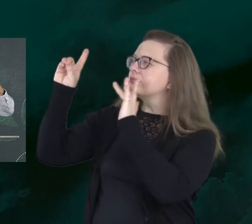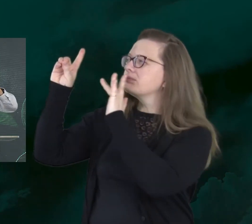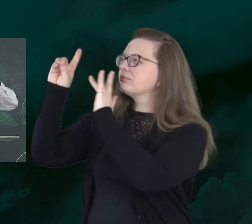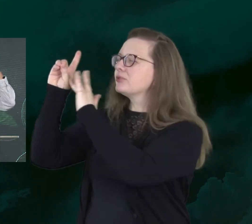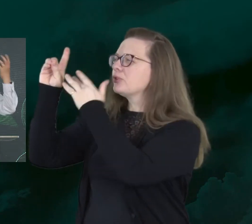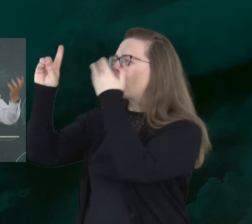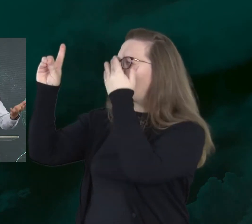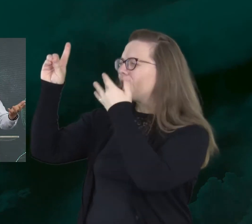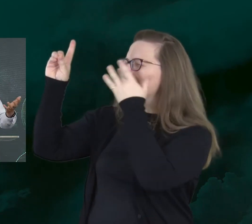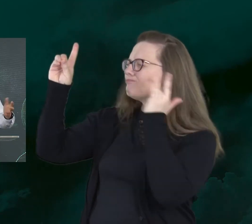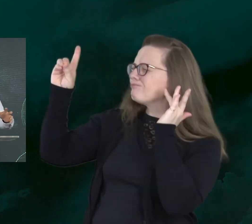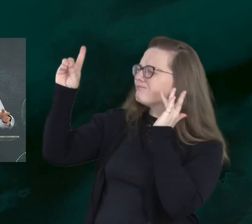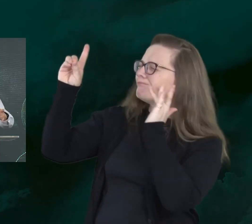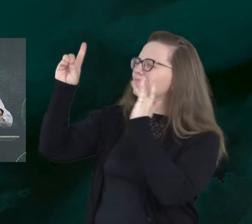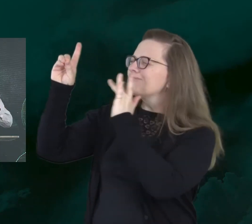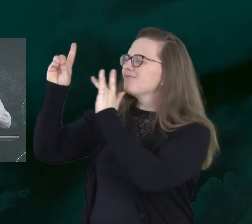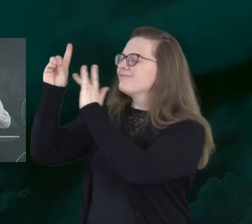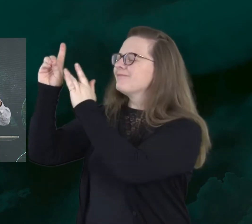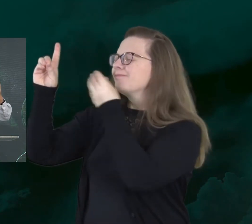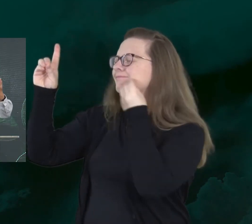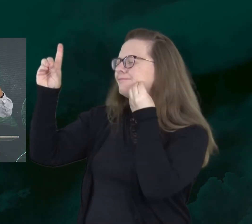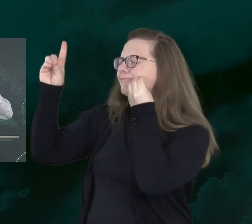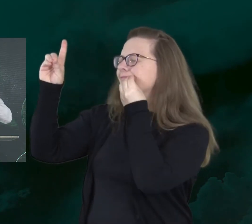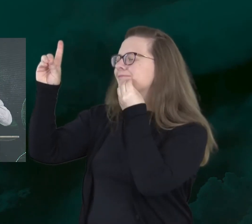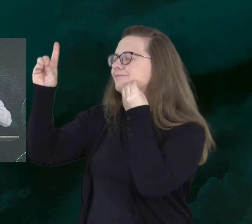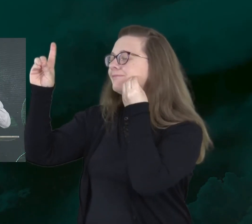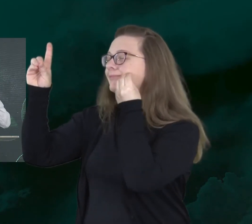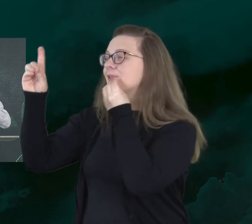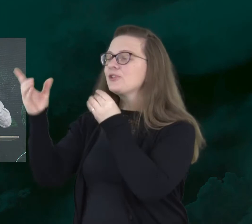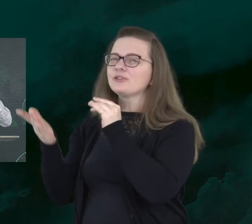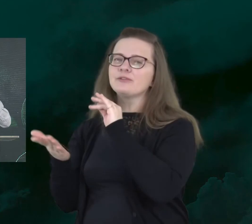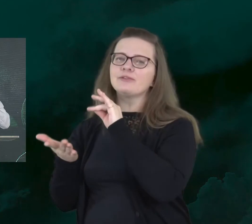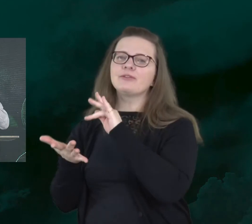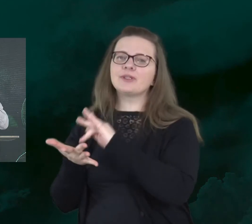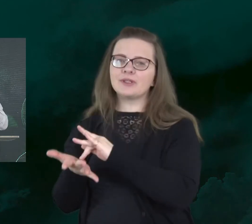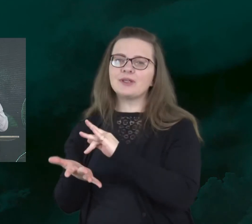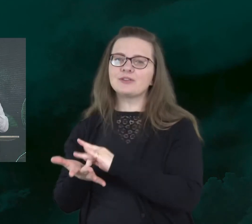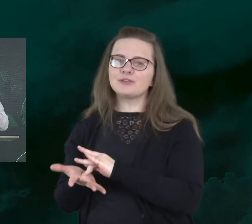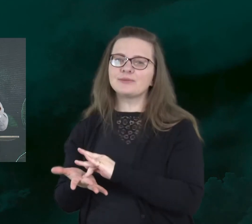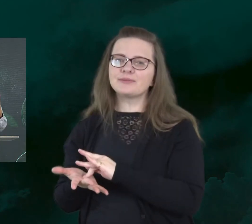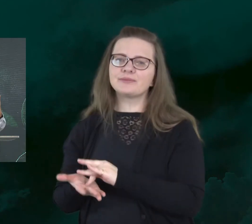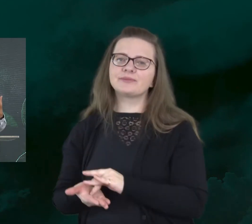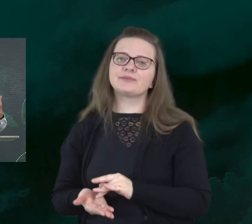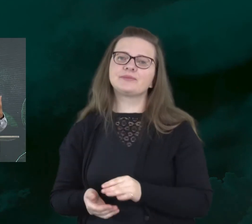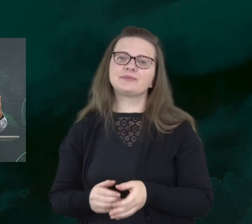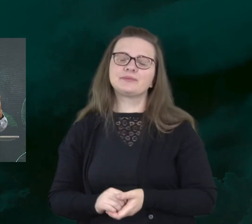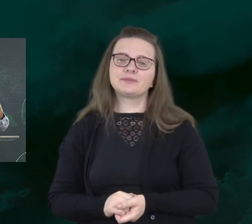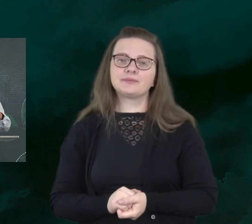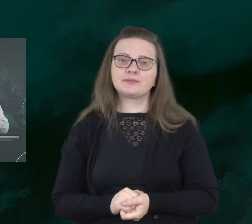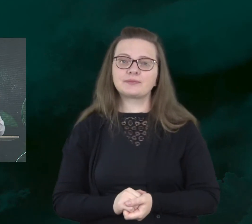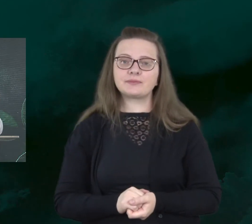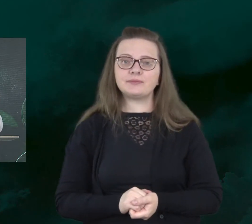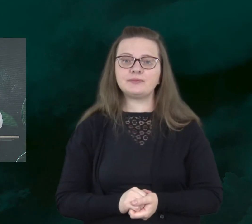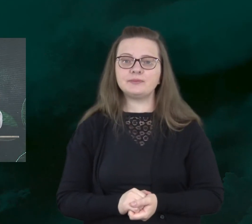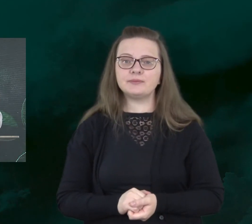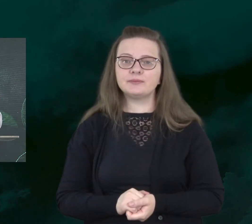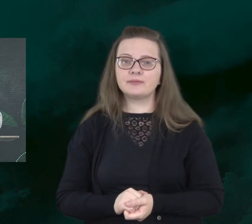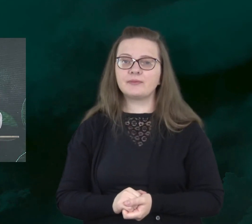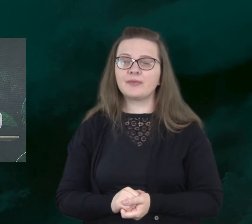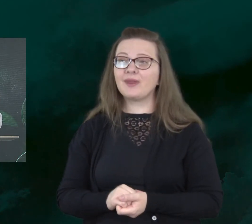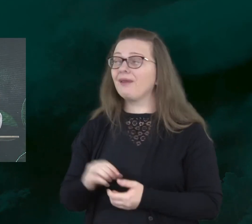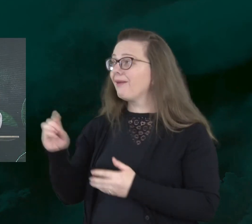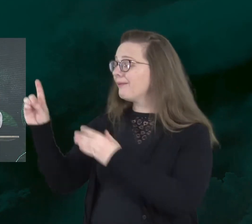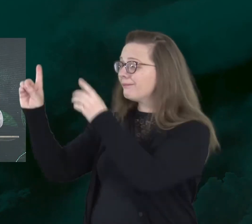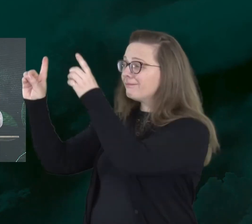invisíveis da dimensão de Deus, você está sendo enchido para a própria vida de Deus, natureza de Deus. E a natureza de